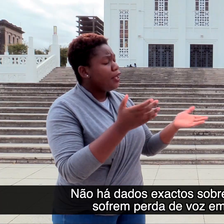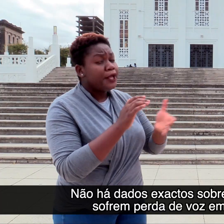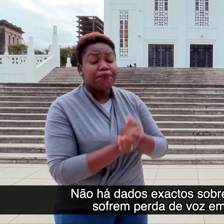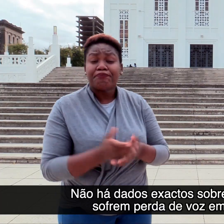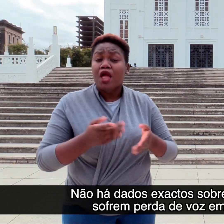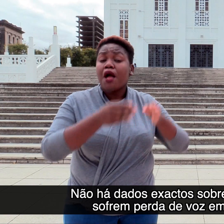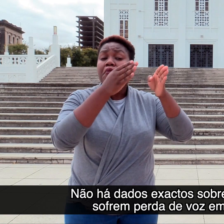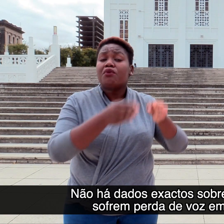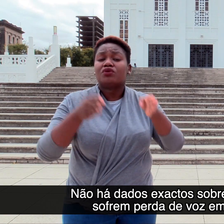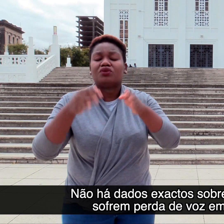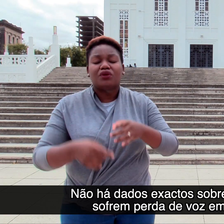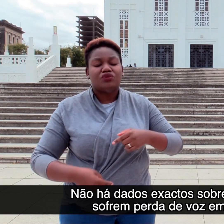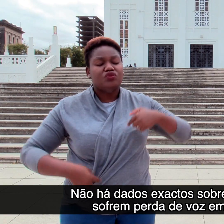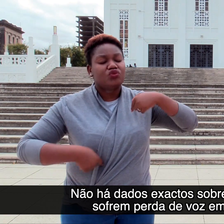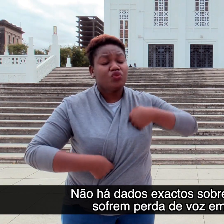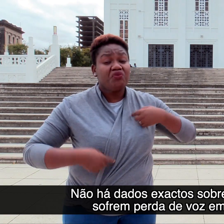importante.